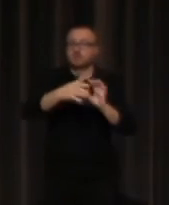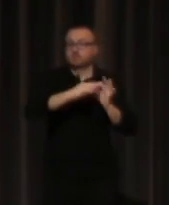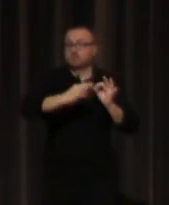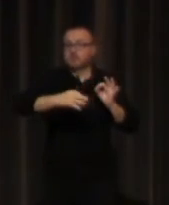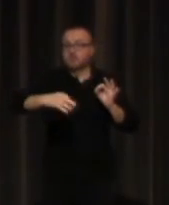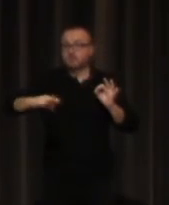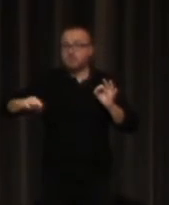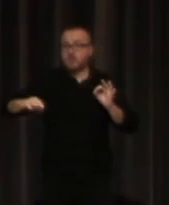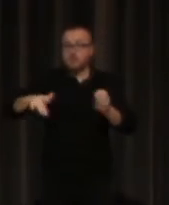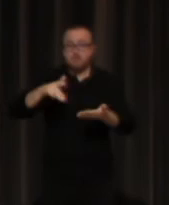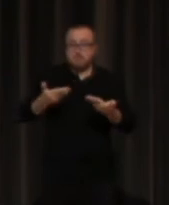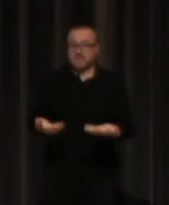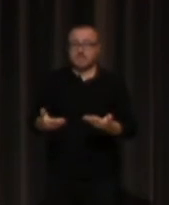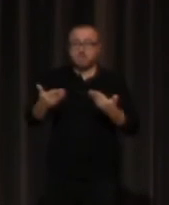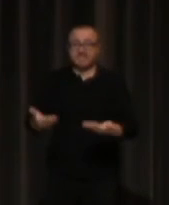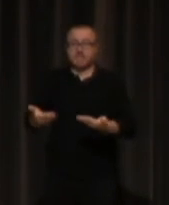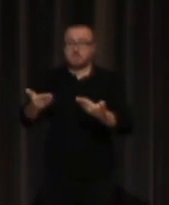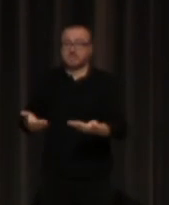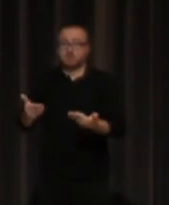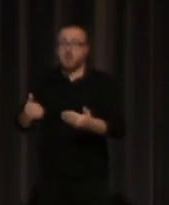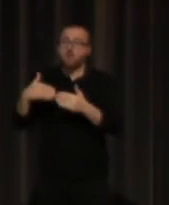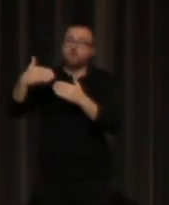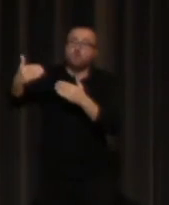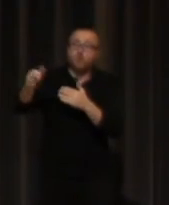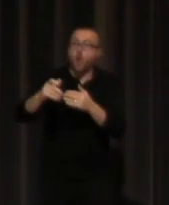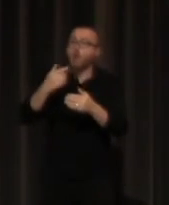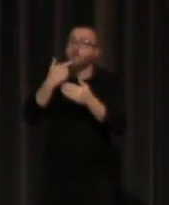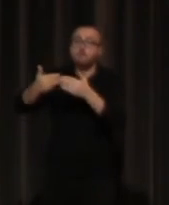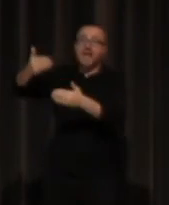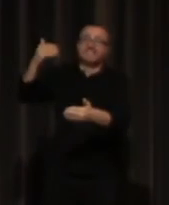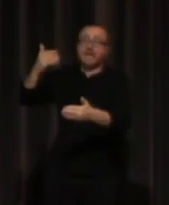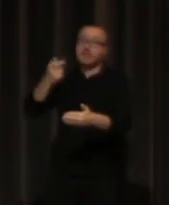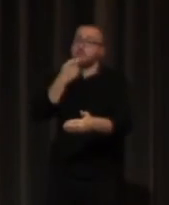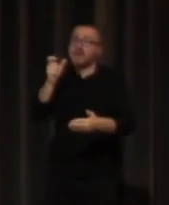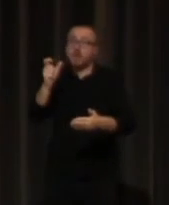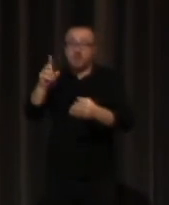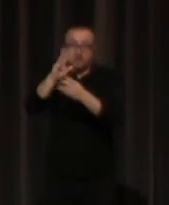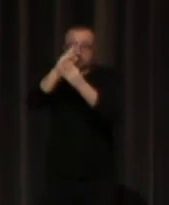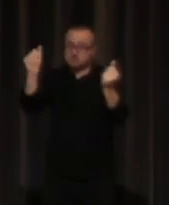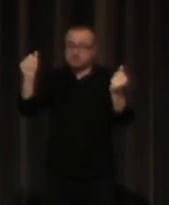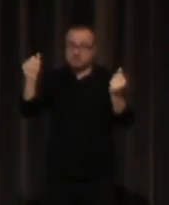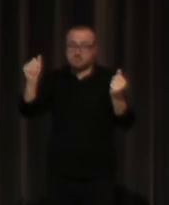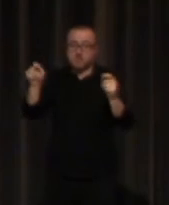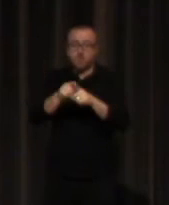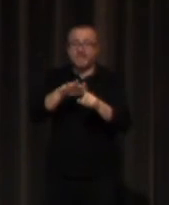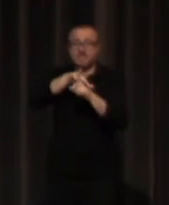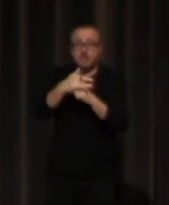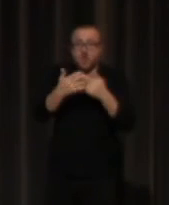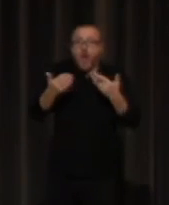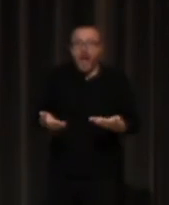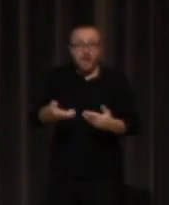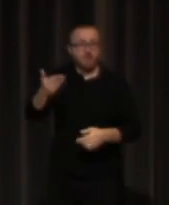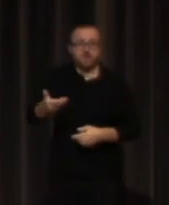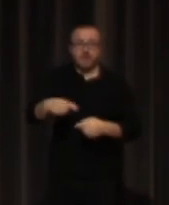esclar, no tindria massa sentit o seria molt trist que de la poesia, de les lletres, de tota la reflexió